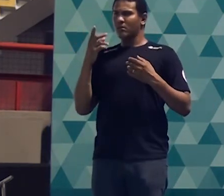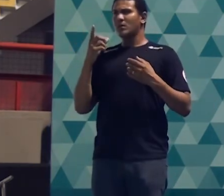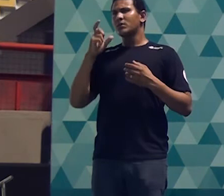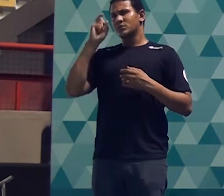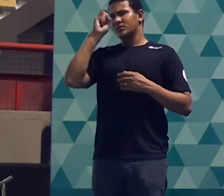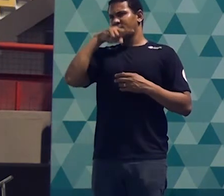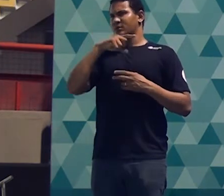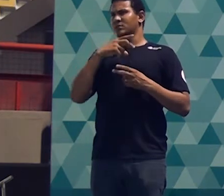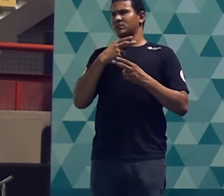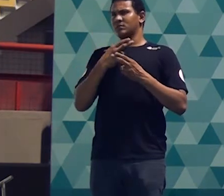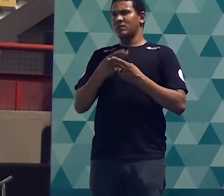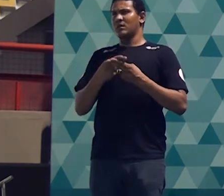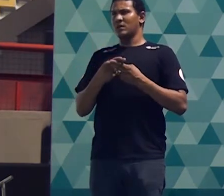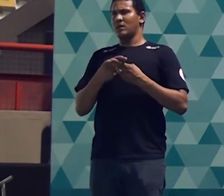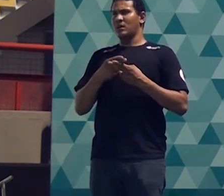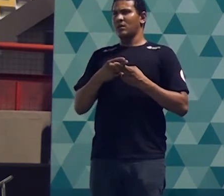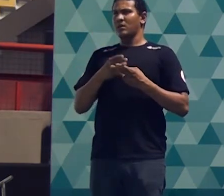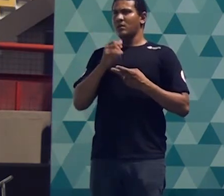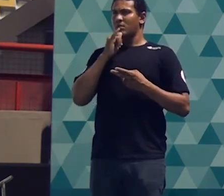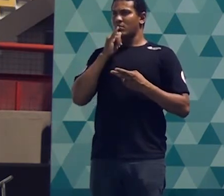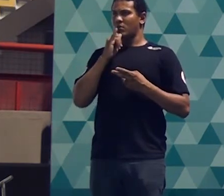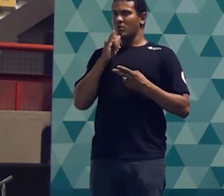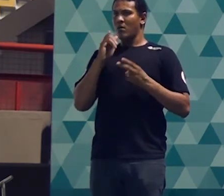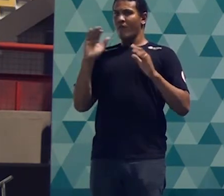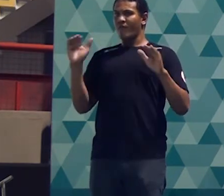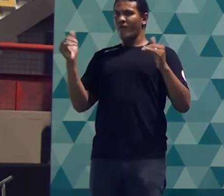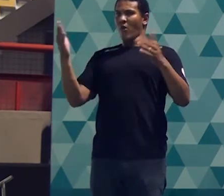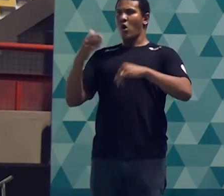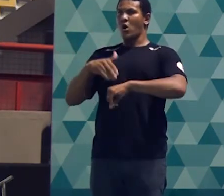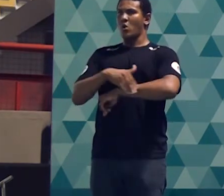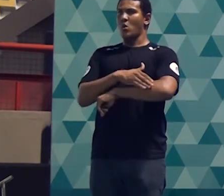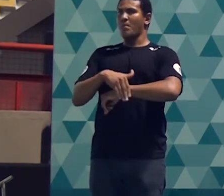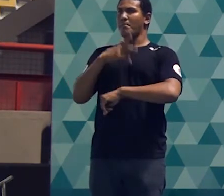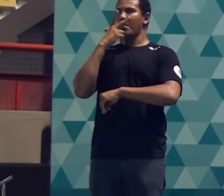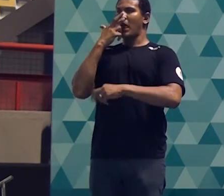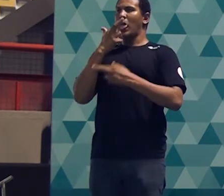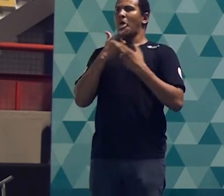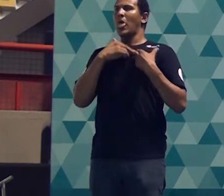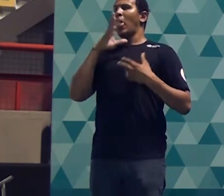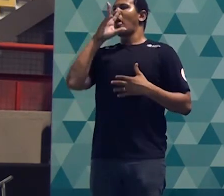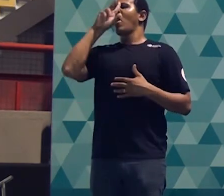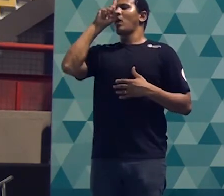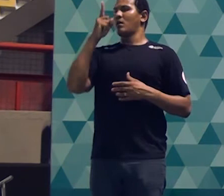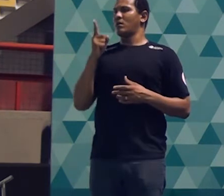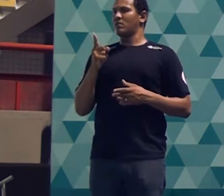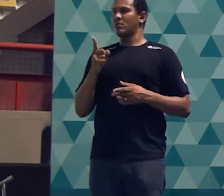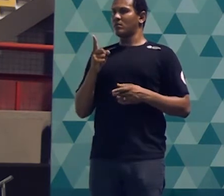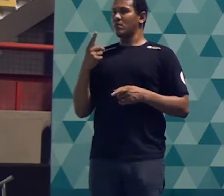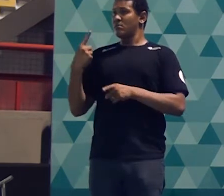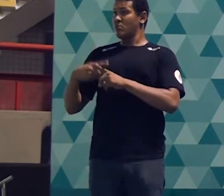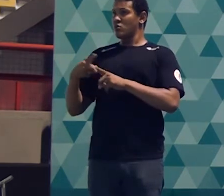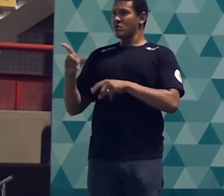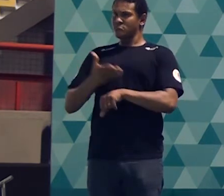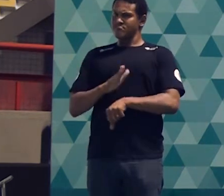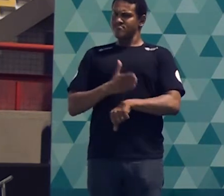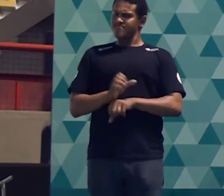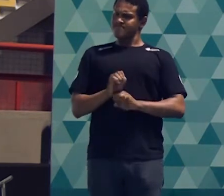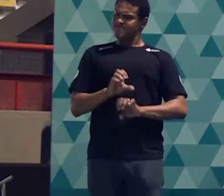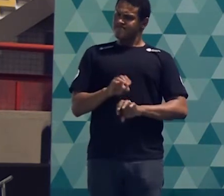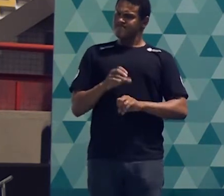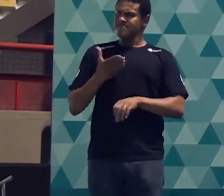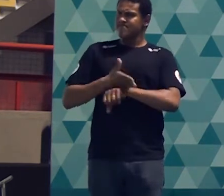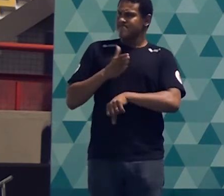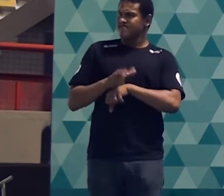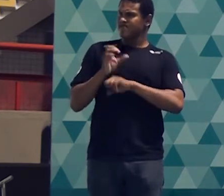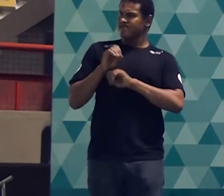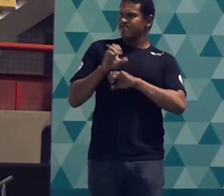luta, ela vai usar essa luta no meio da rua irresponsavelmente. Porque ela é treinada a saber